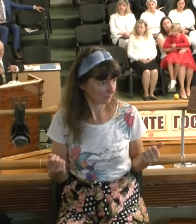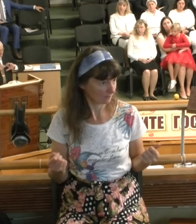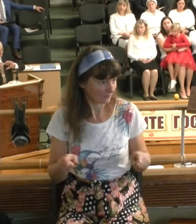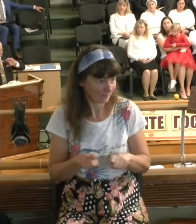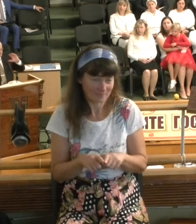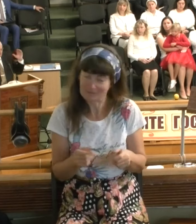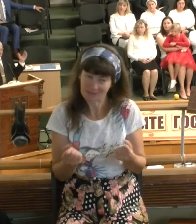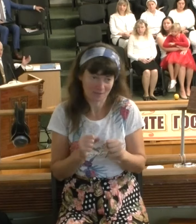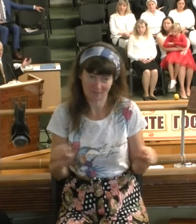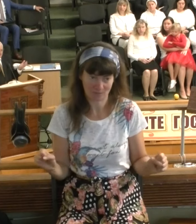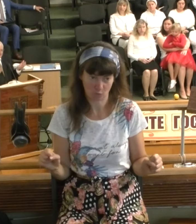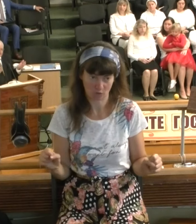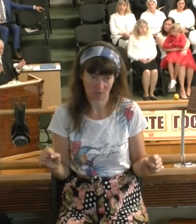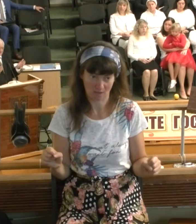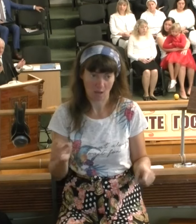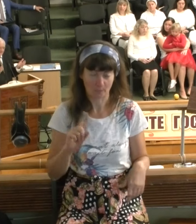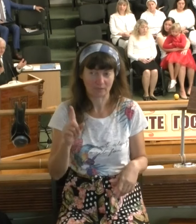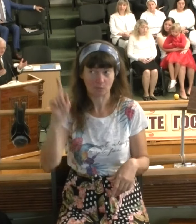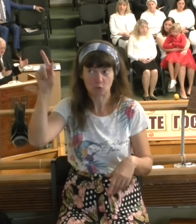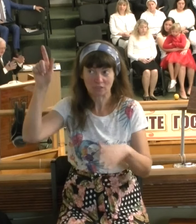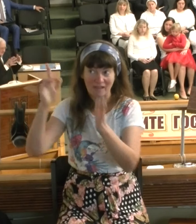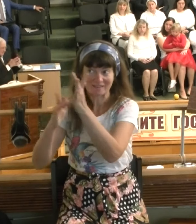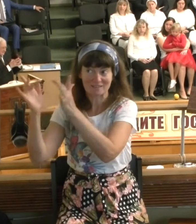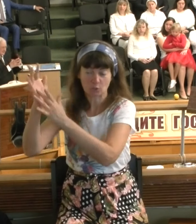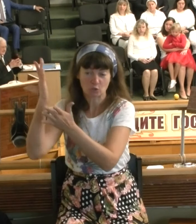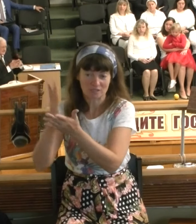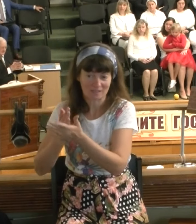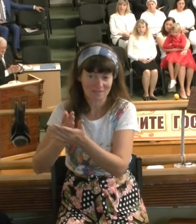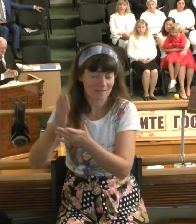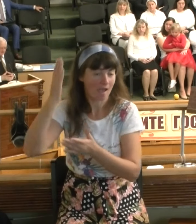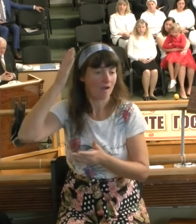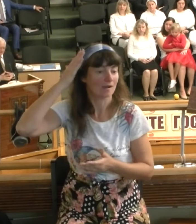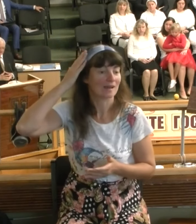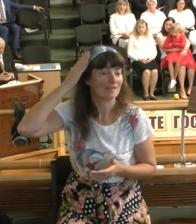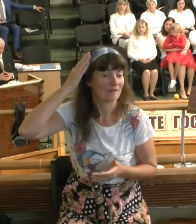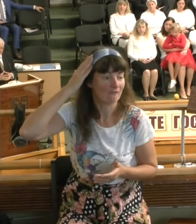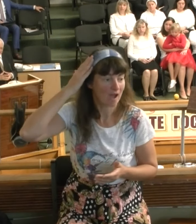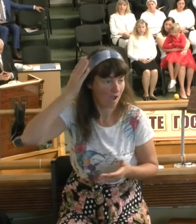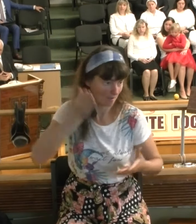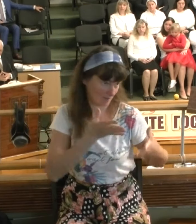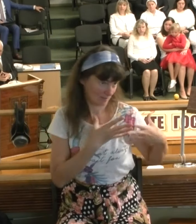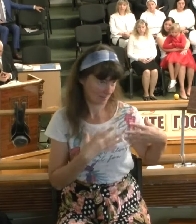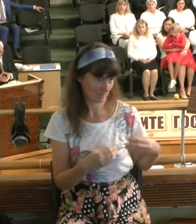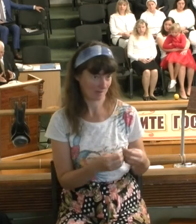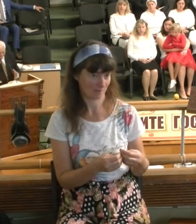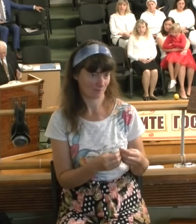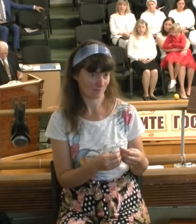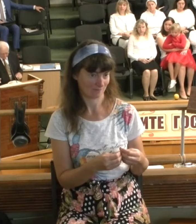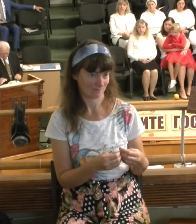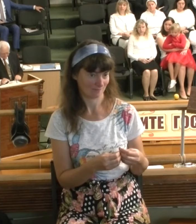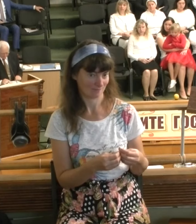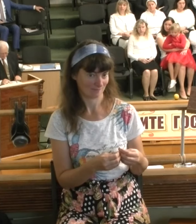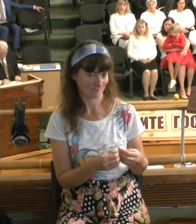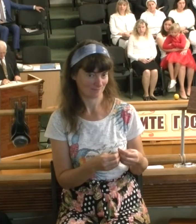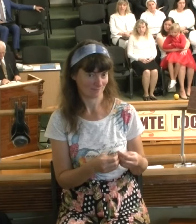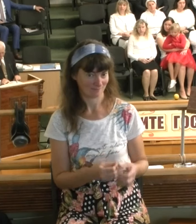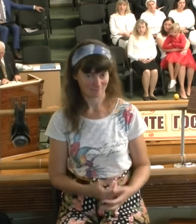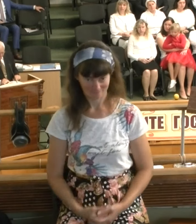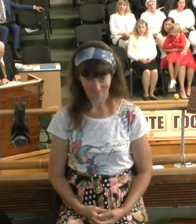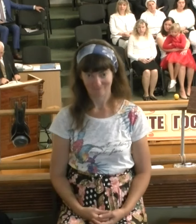И поэтому в этих трех посланиях Христос и церковь. И мы прочитали с